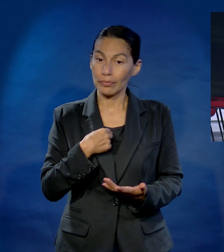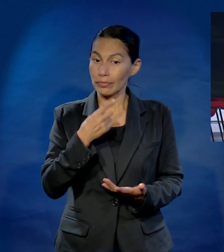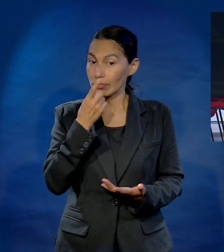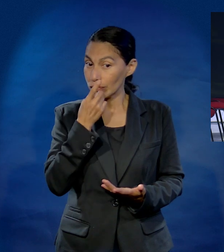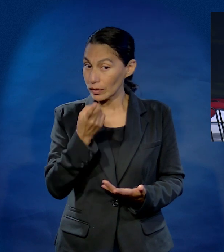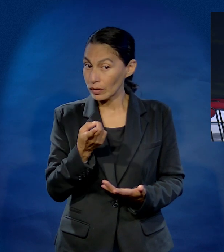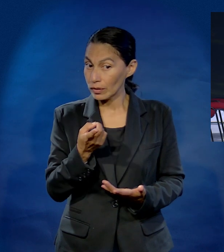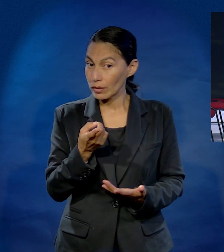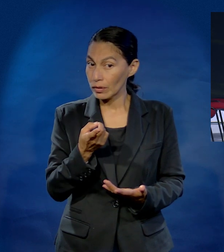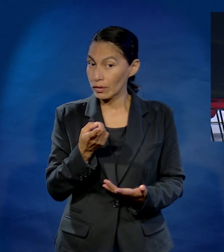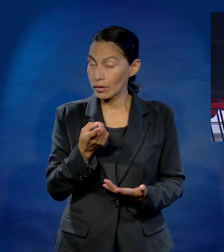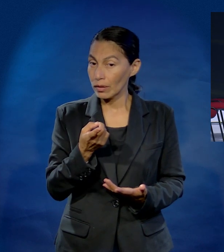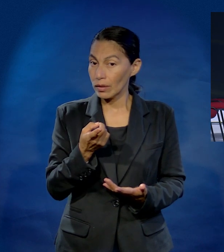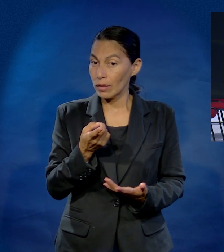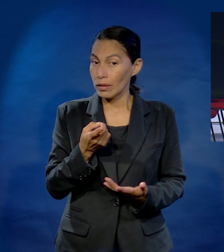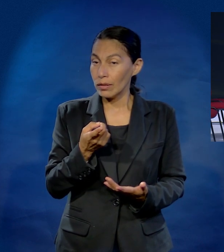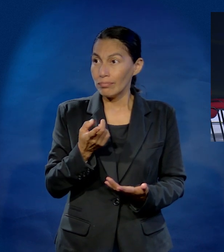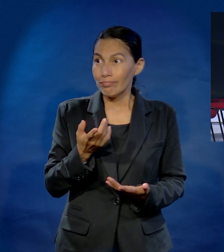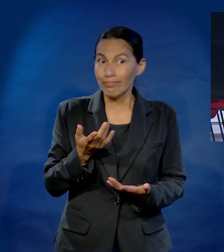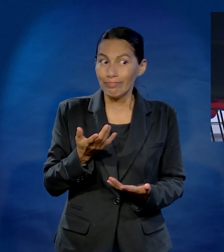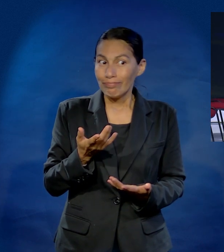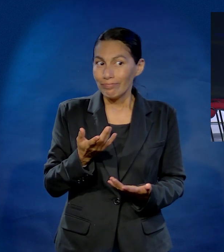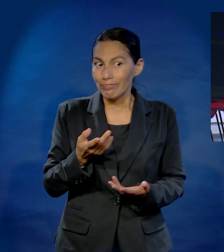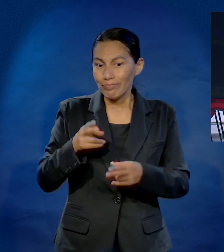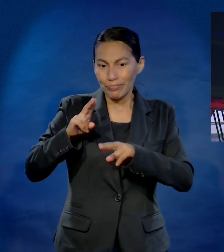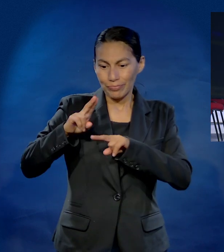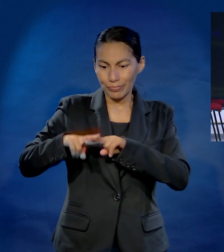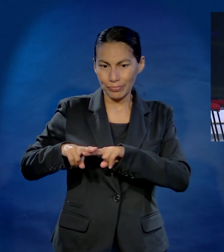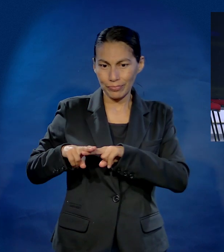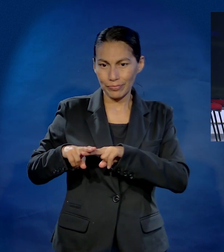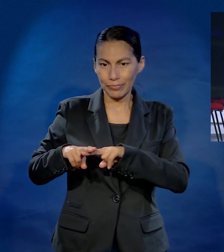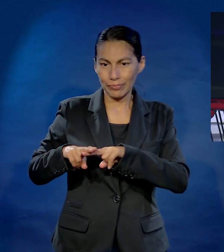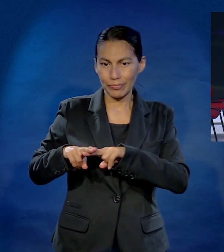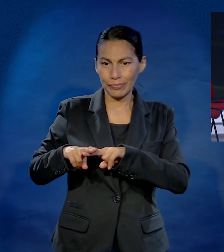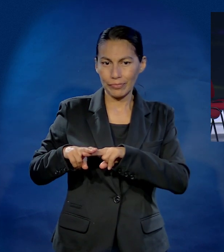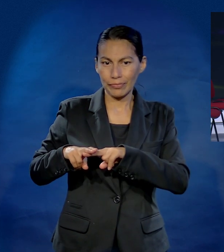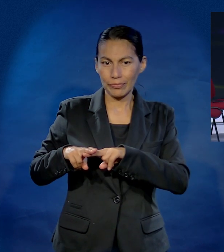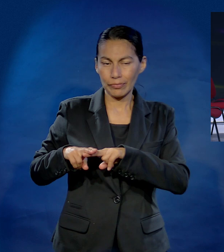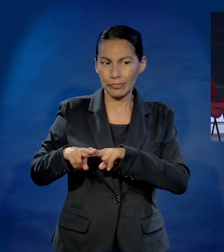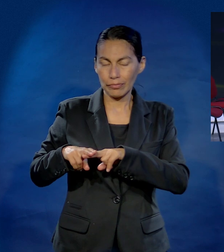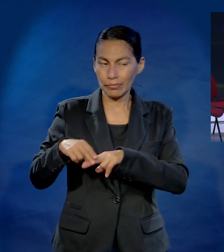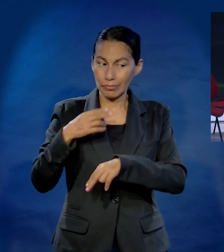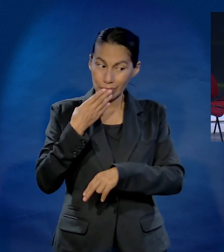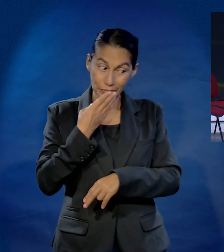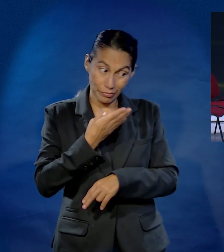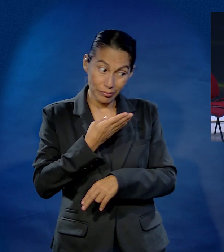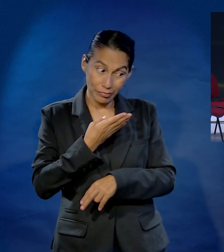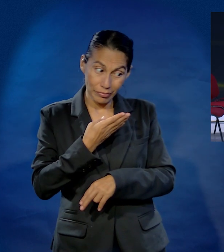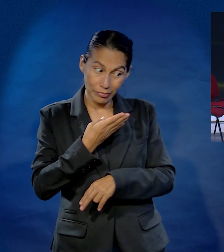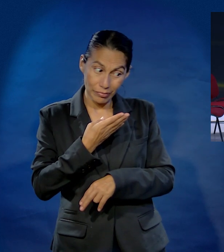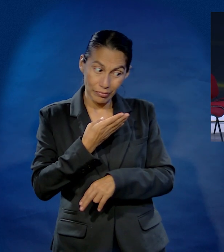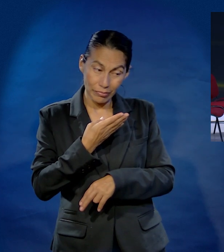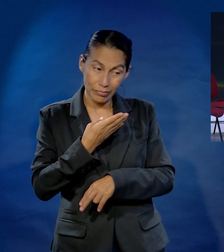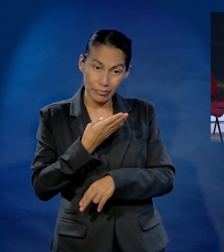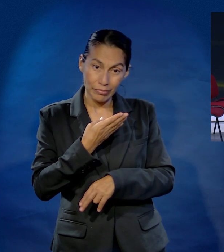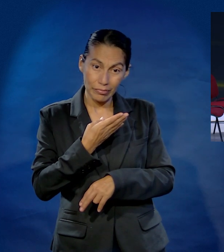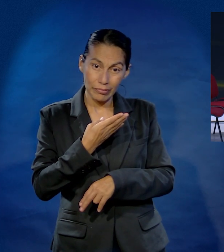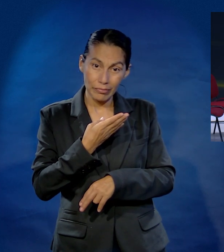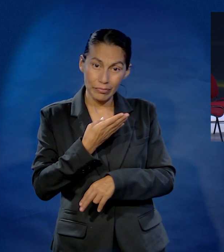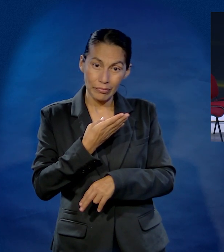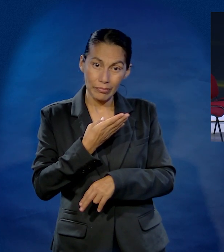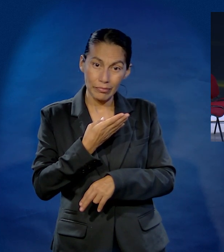eso. Lo único que atiné es a sentarme. Me senté a su lado y le